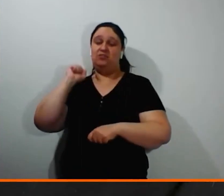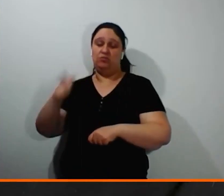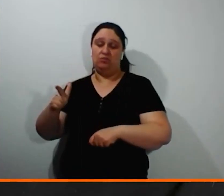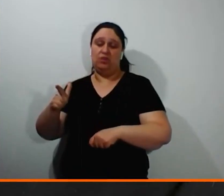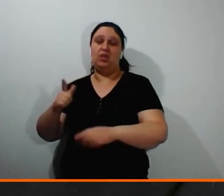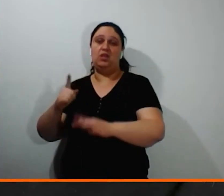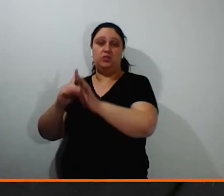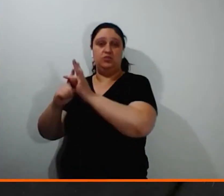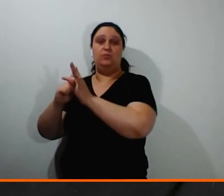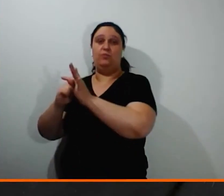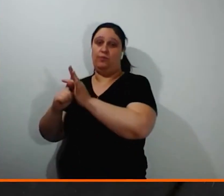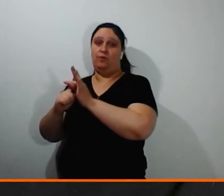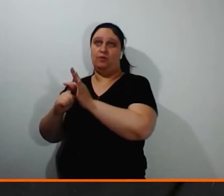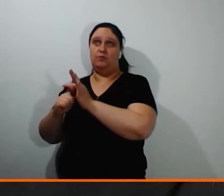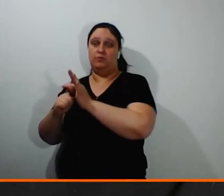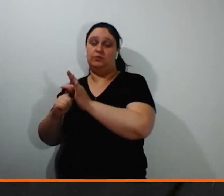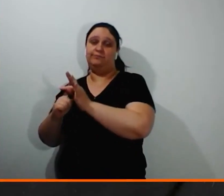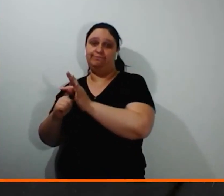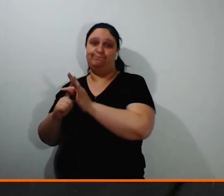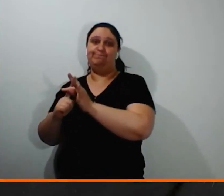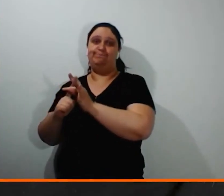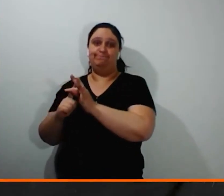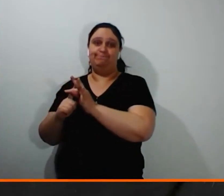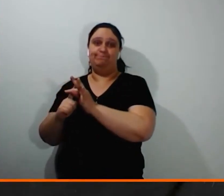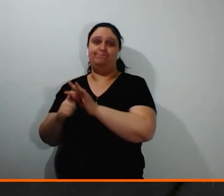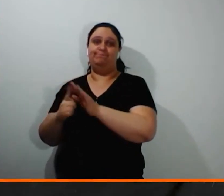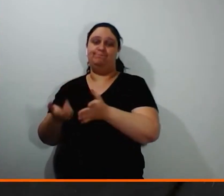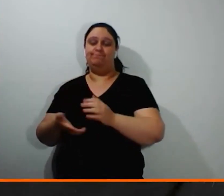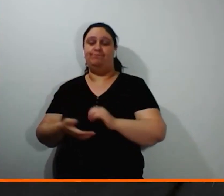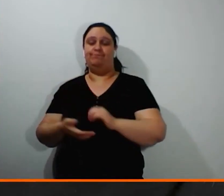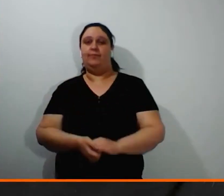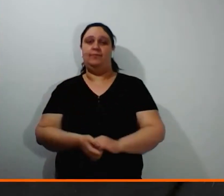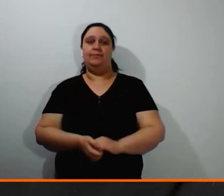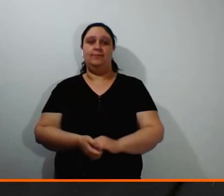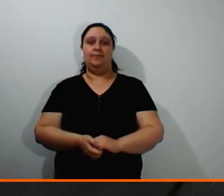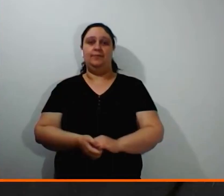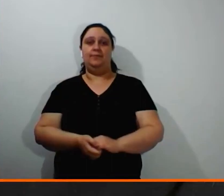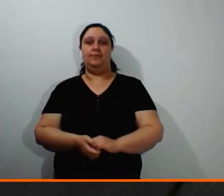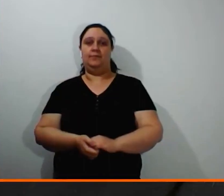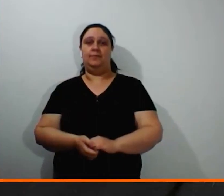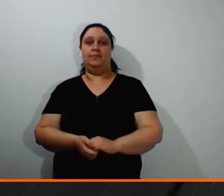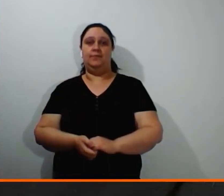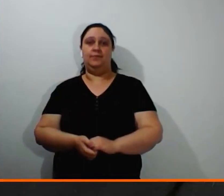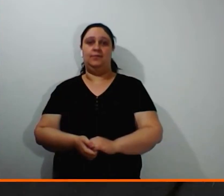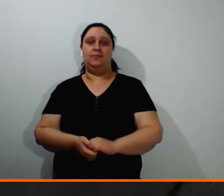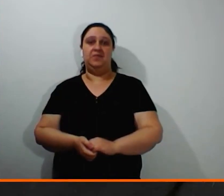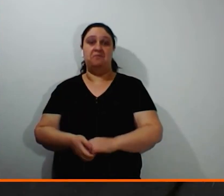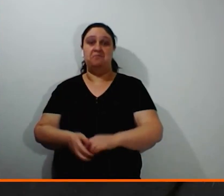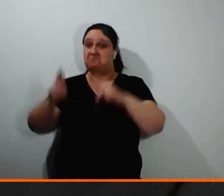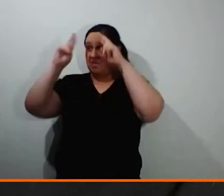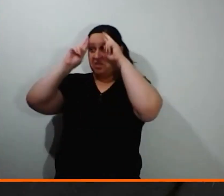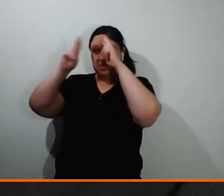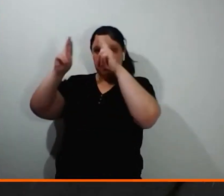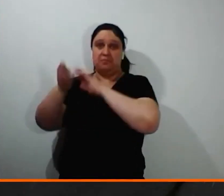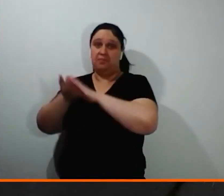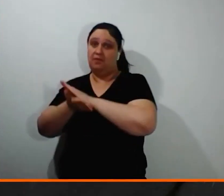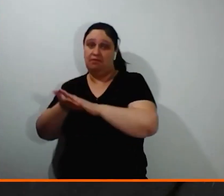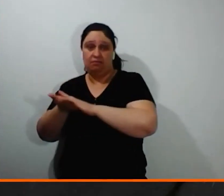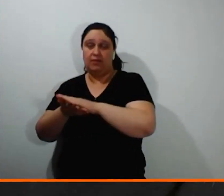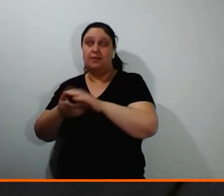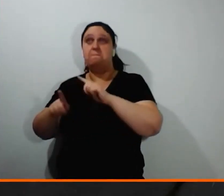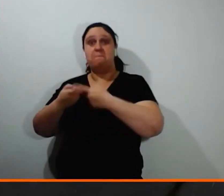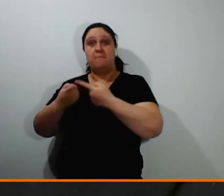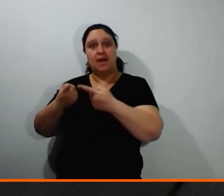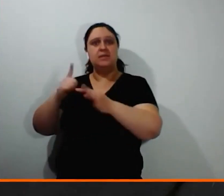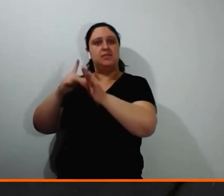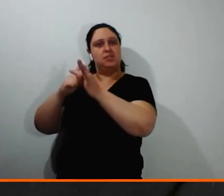cinquentões, sessentões, os tons, né? Para enfrentar esses tons não é fácil, né?